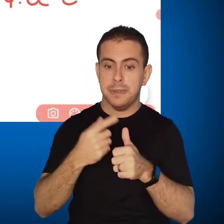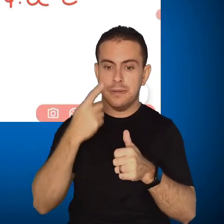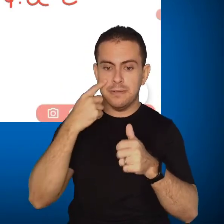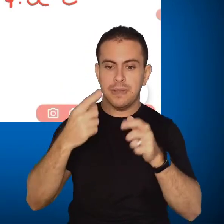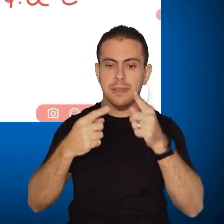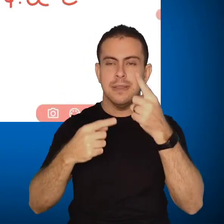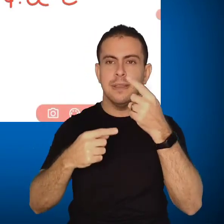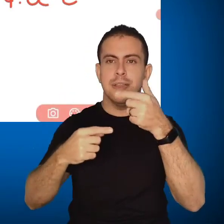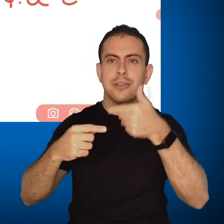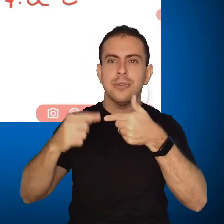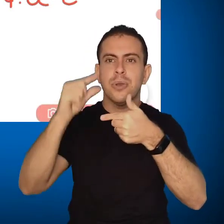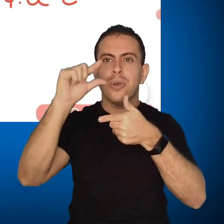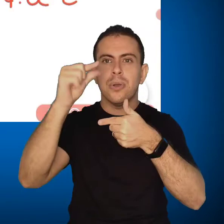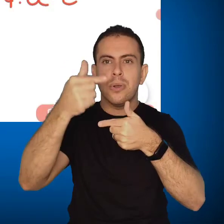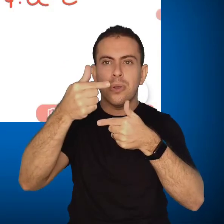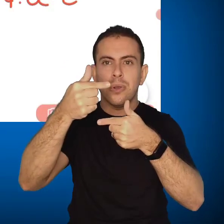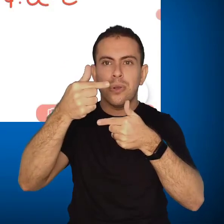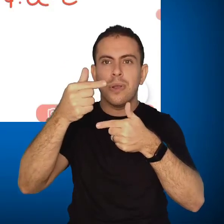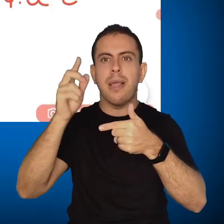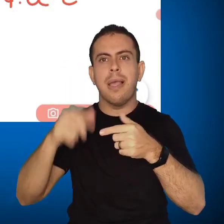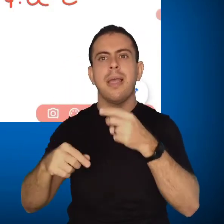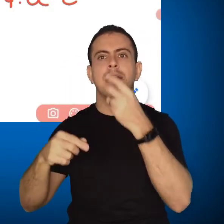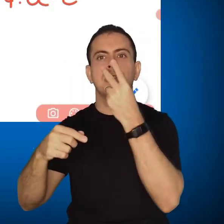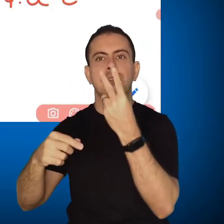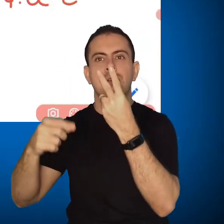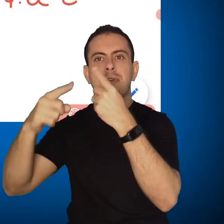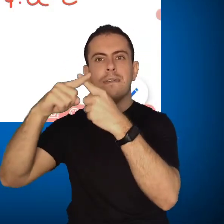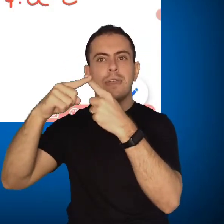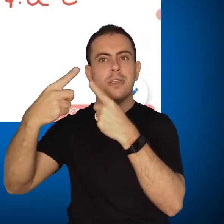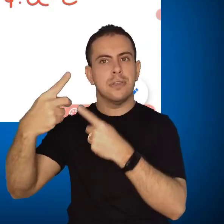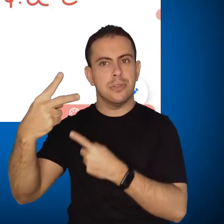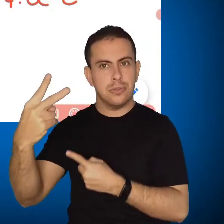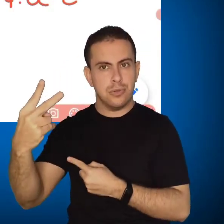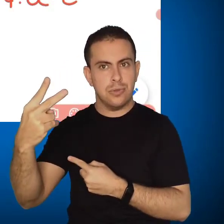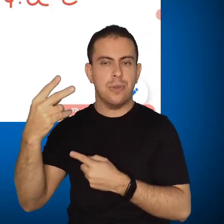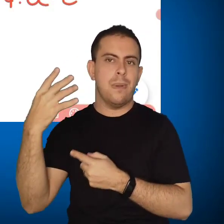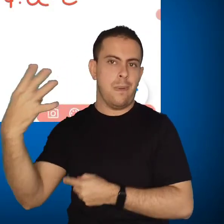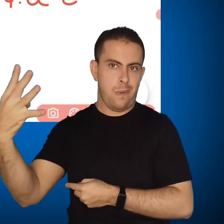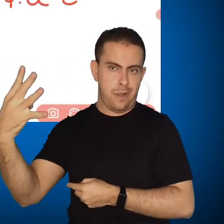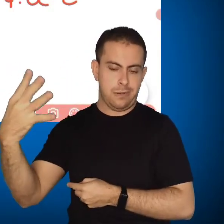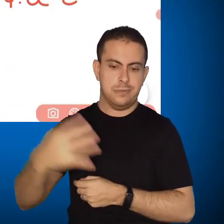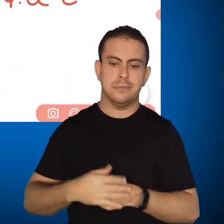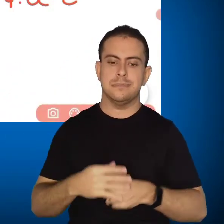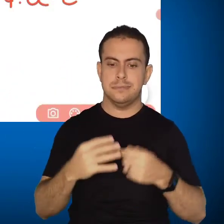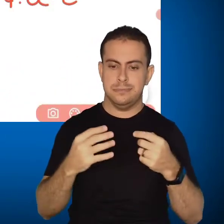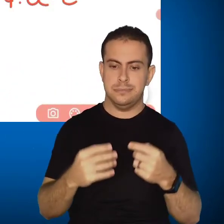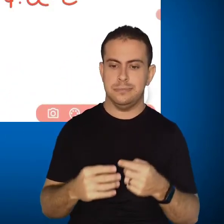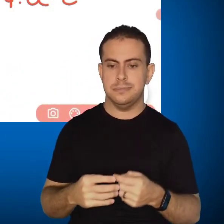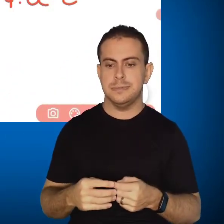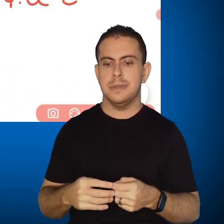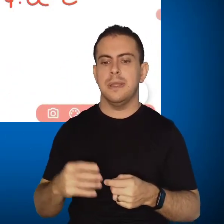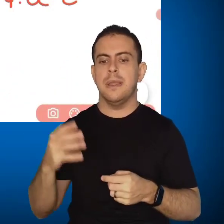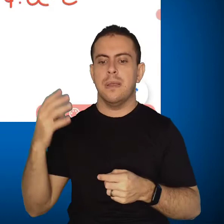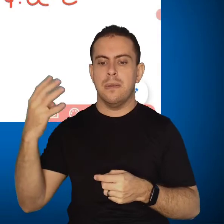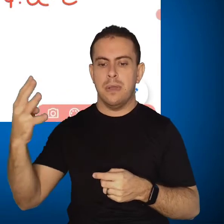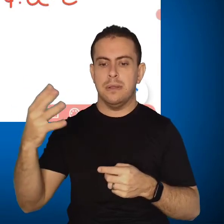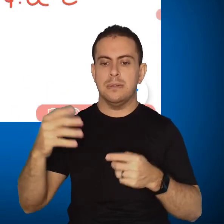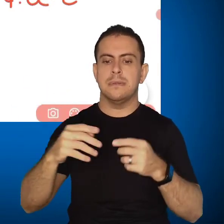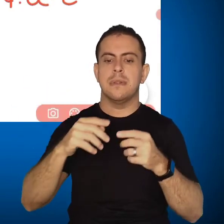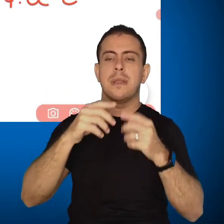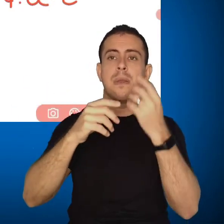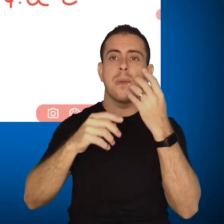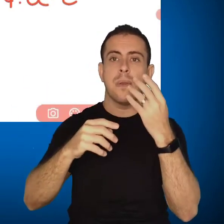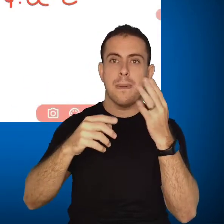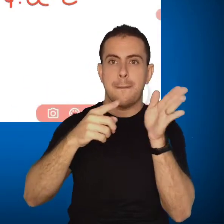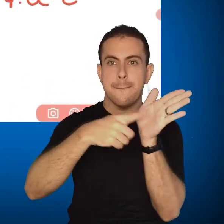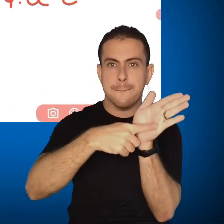levar esse camarada ao quadrado, 2 ao quadrado, 2 vezes 2, 4. Aqui, ó, menos vezes mais é menos, vezes